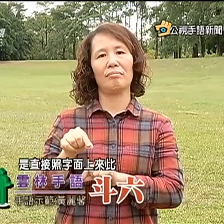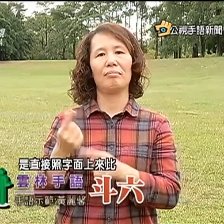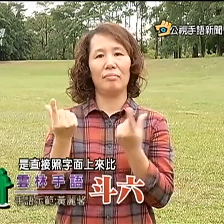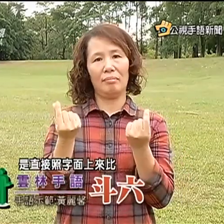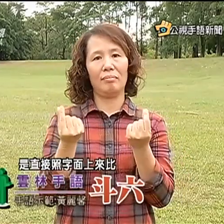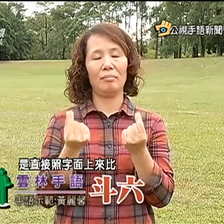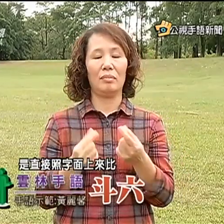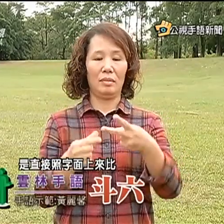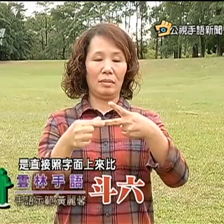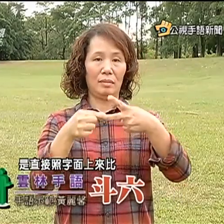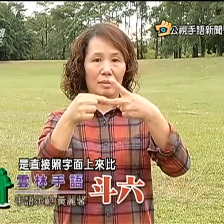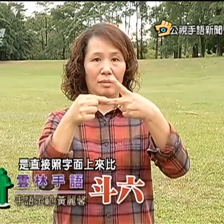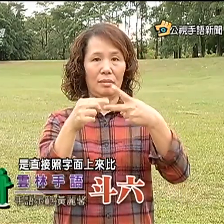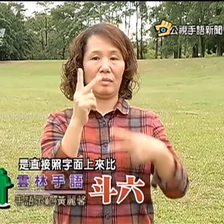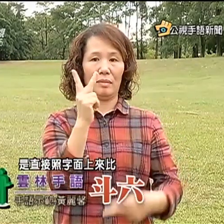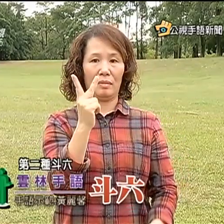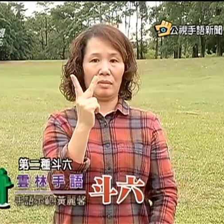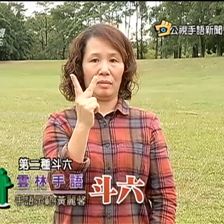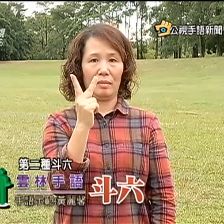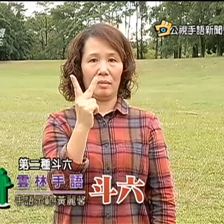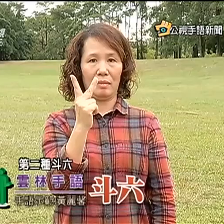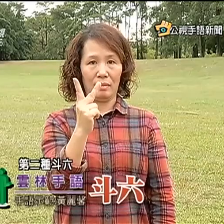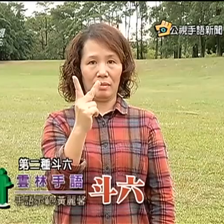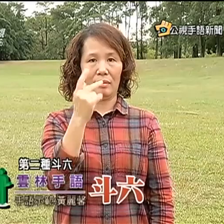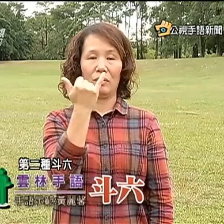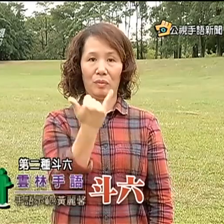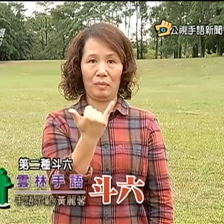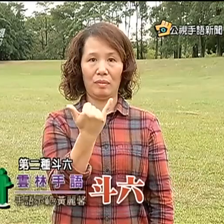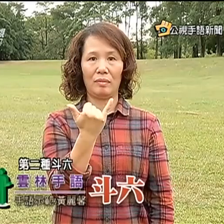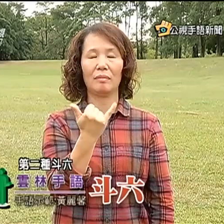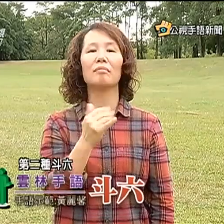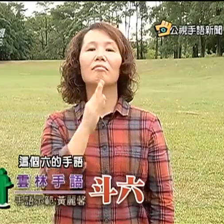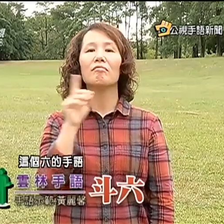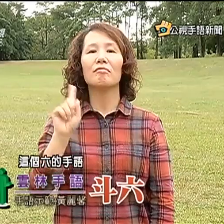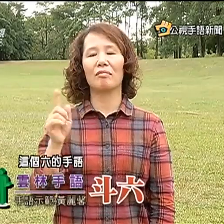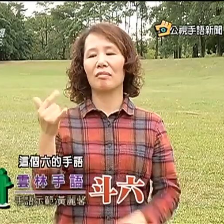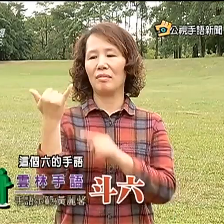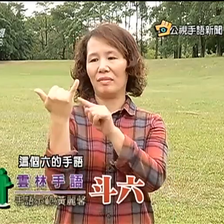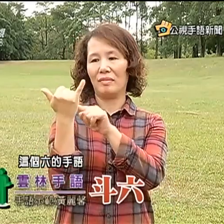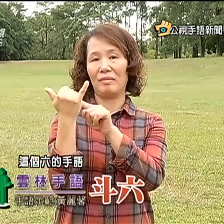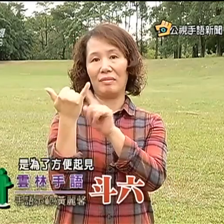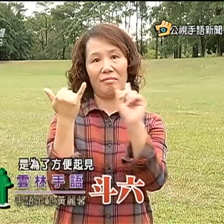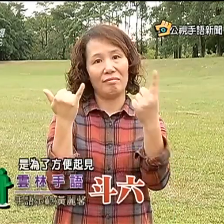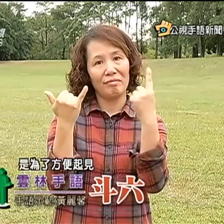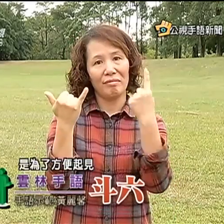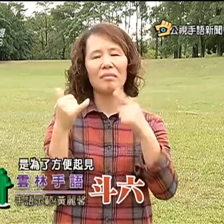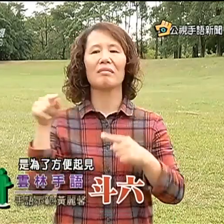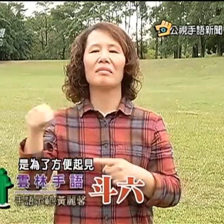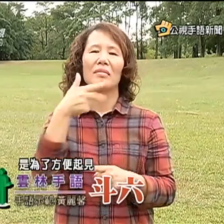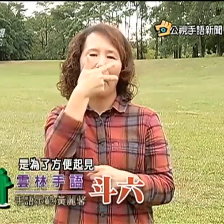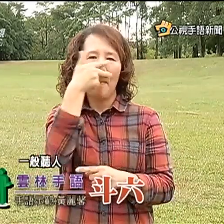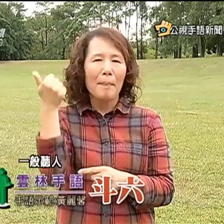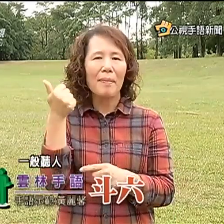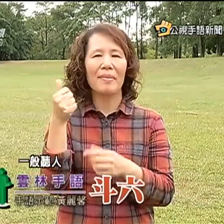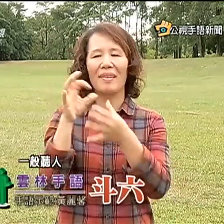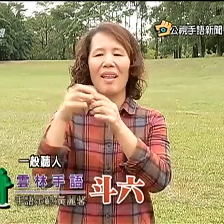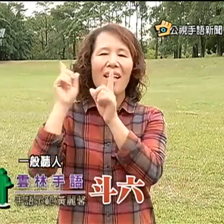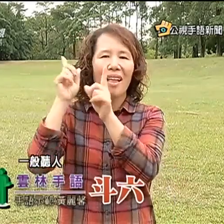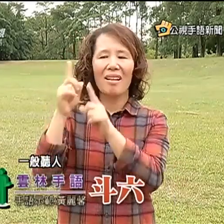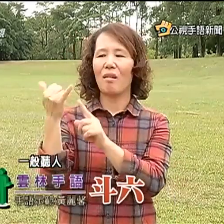照字面上来比；第二种，斗六这个六的手语是为了方便起见，一般听人大